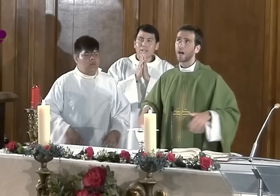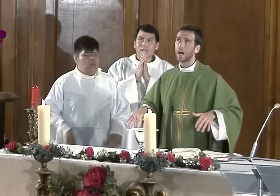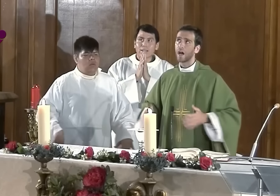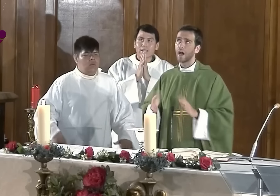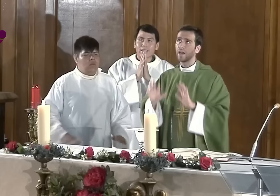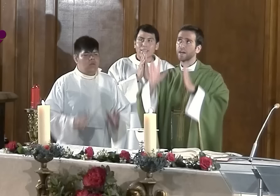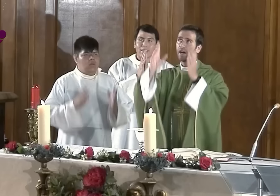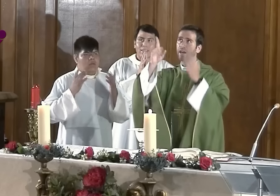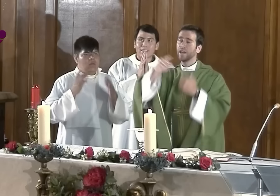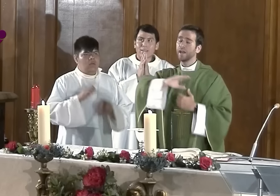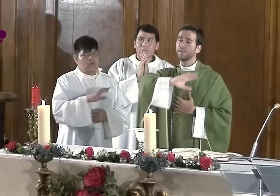Hosanna en el